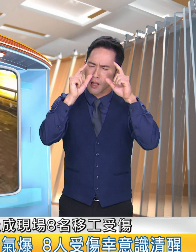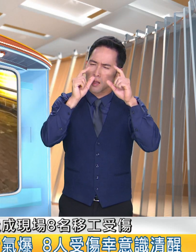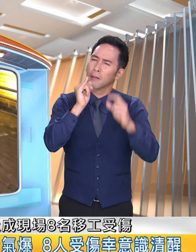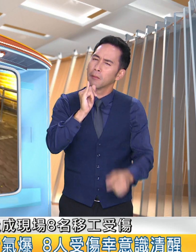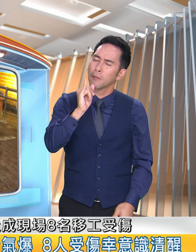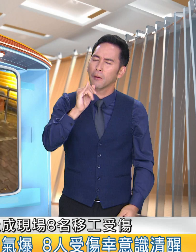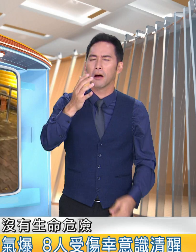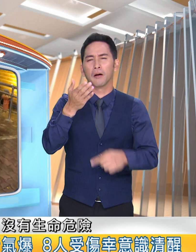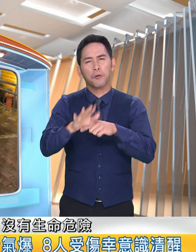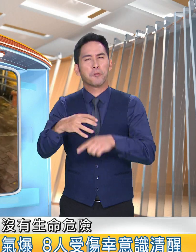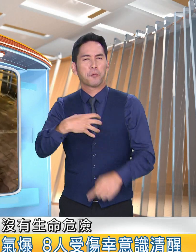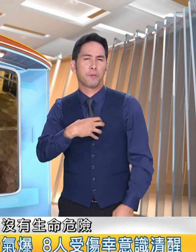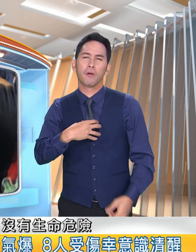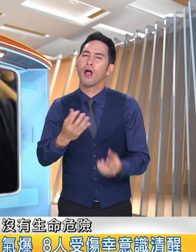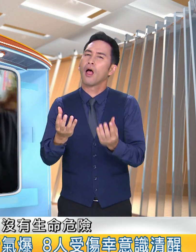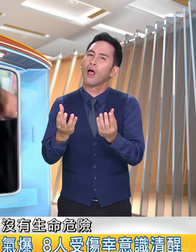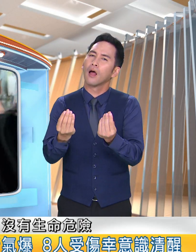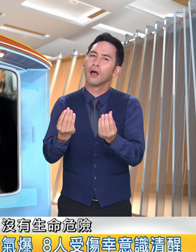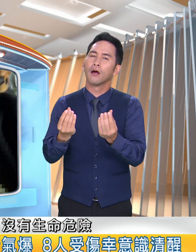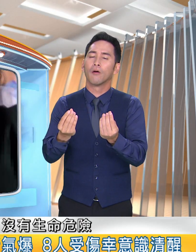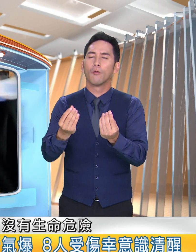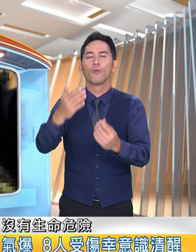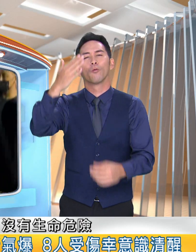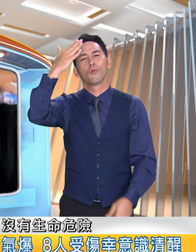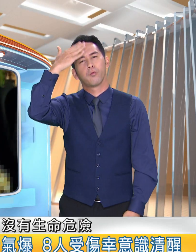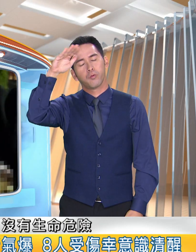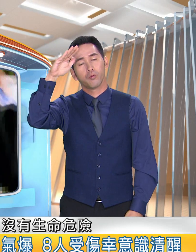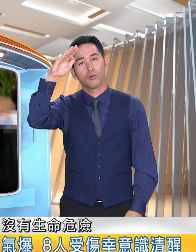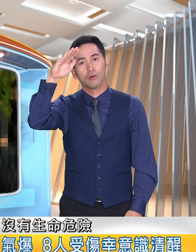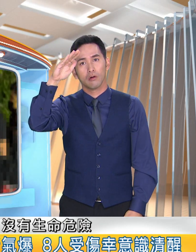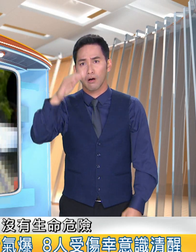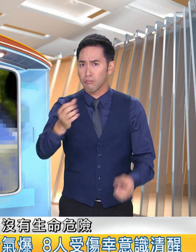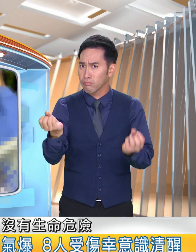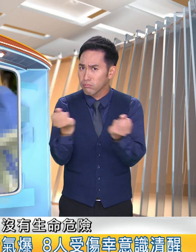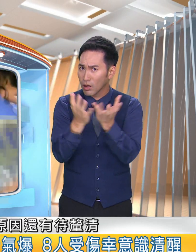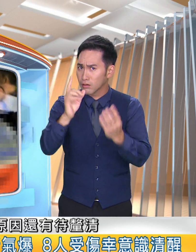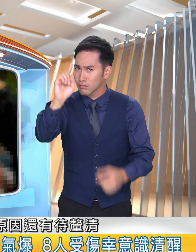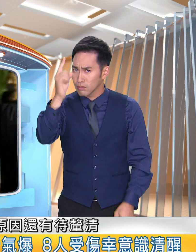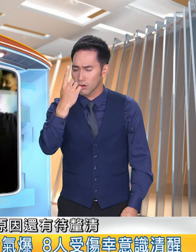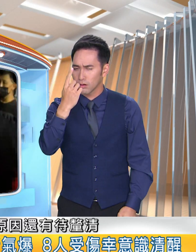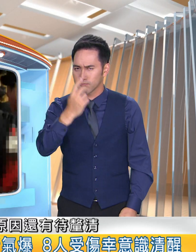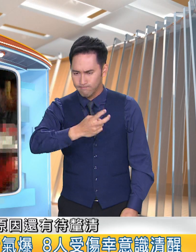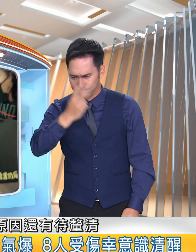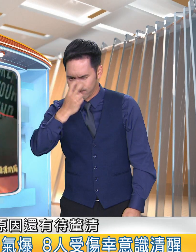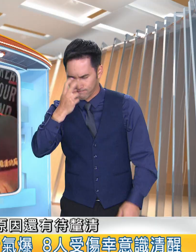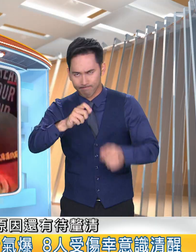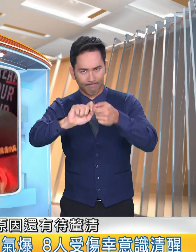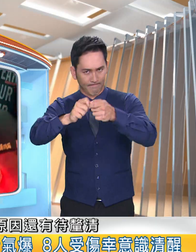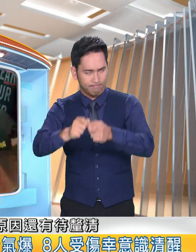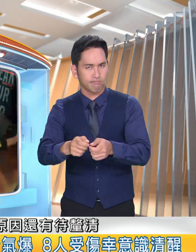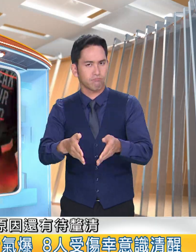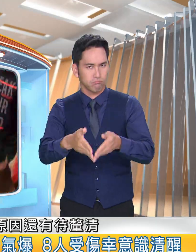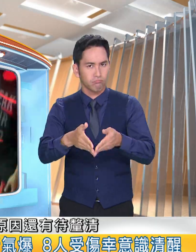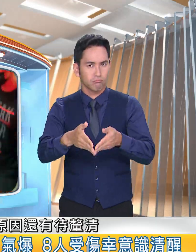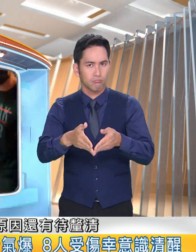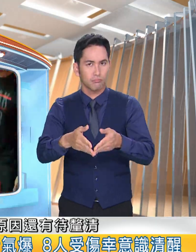伤，所幸意识都清楚，没有生命危险。详细的事故发生原因还有待理